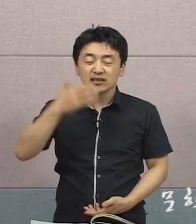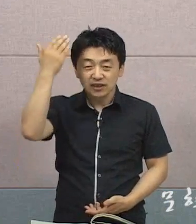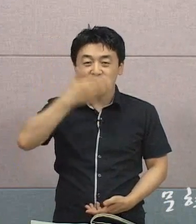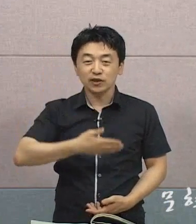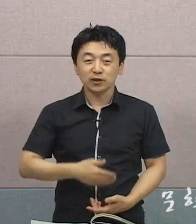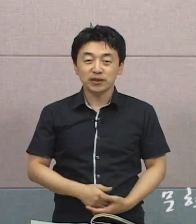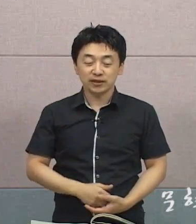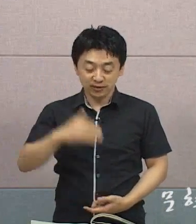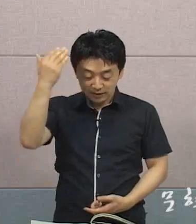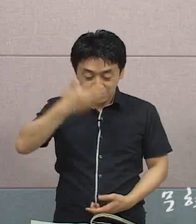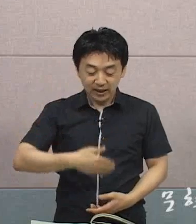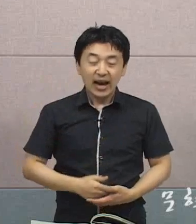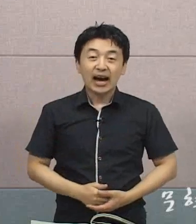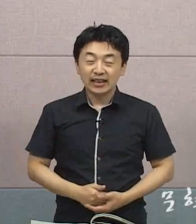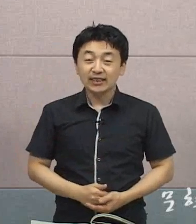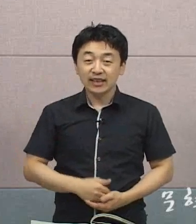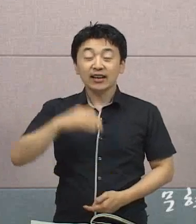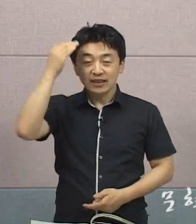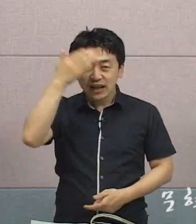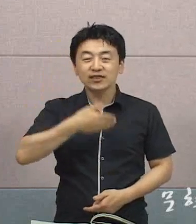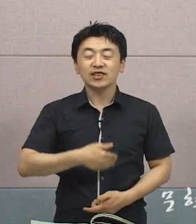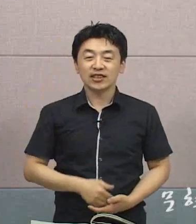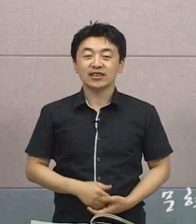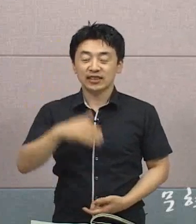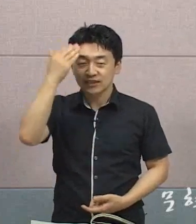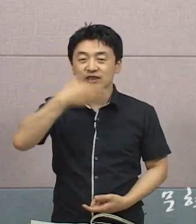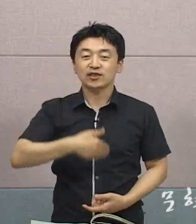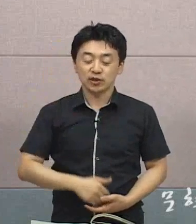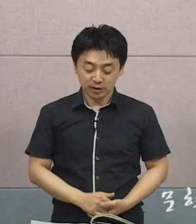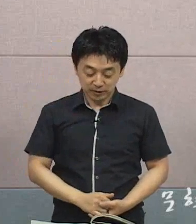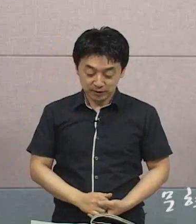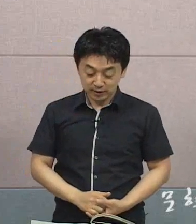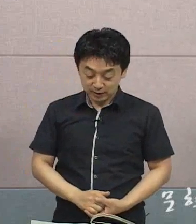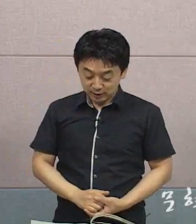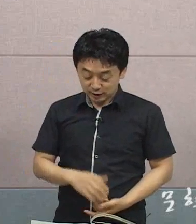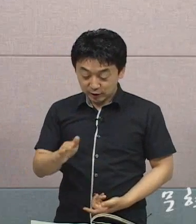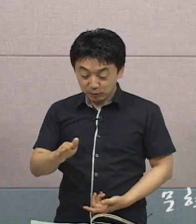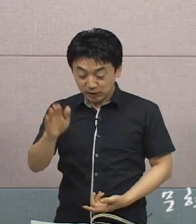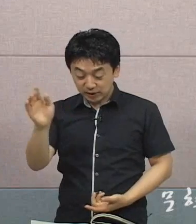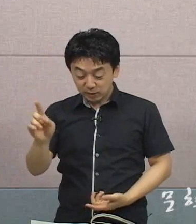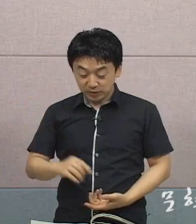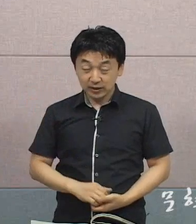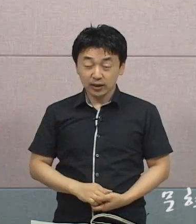그때 이렇게 사용합니다. 그래서, 알겠다. 드디어 깨달았다. 그때 이렇게 사용을 합니다. 그 25페이지 첫 번째 있는